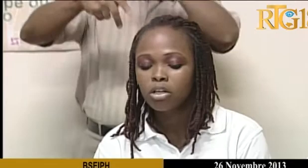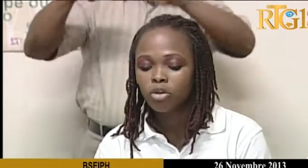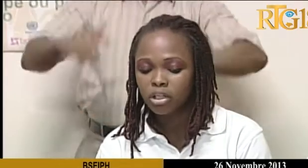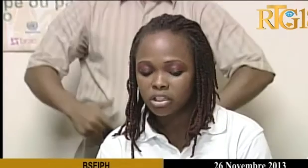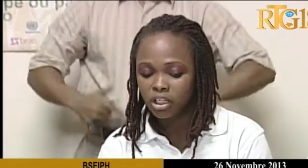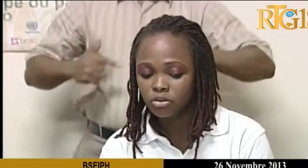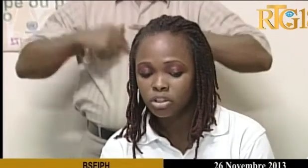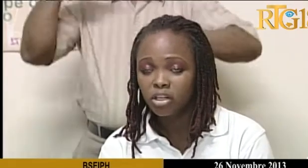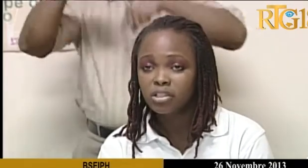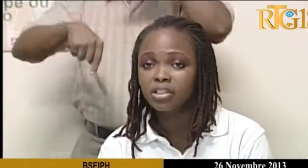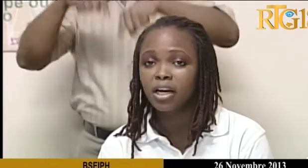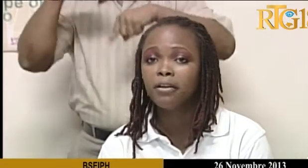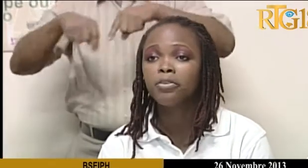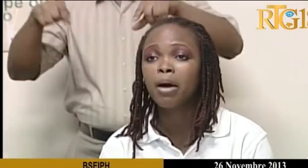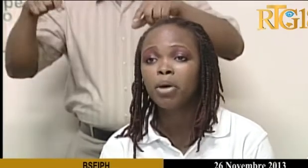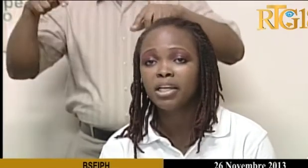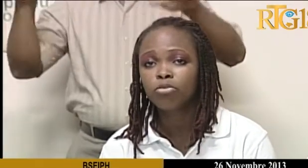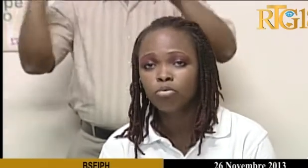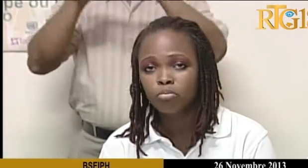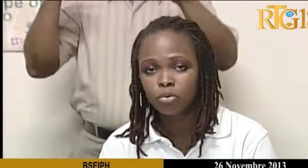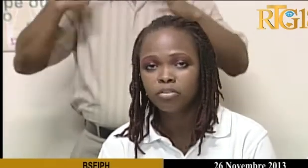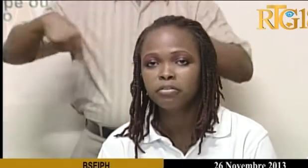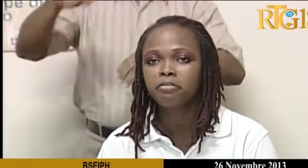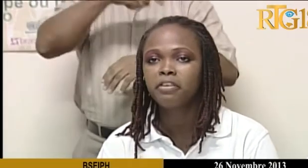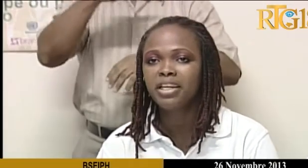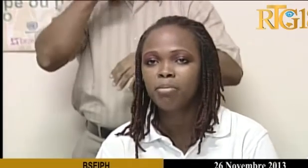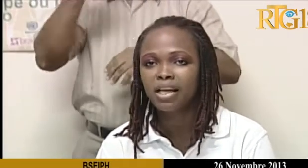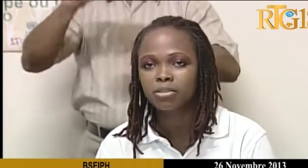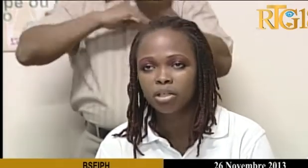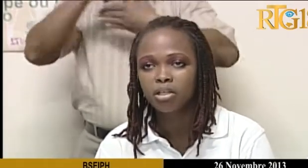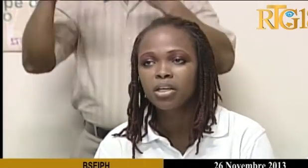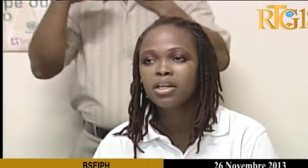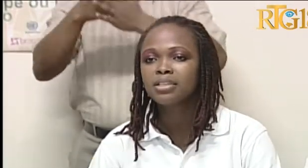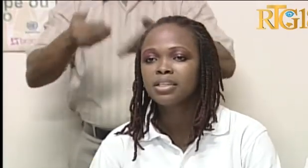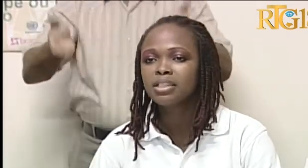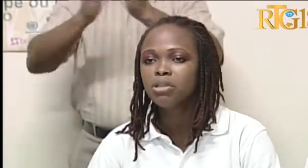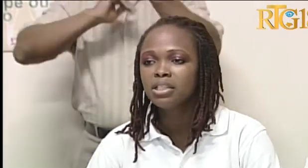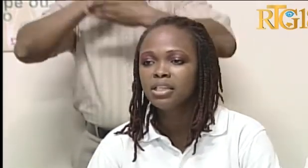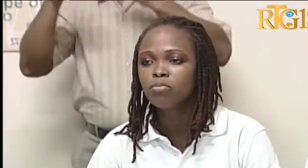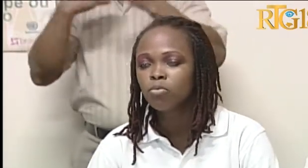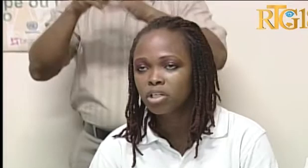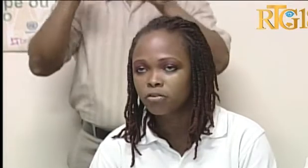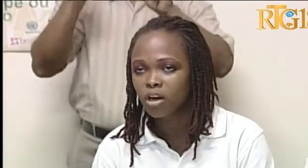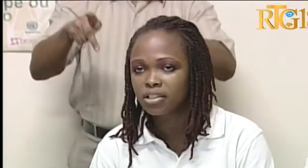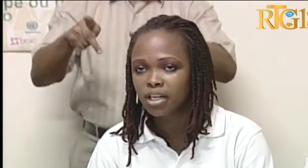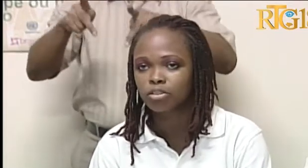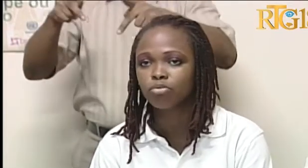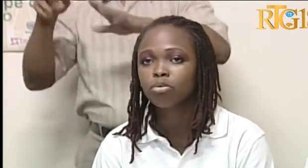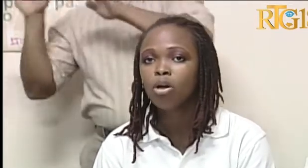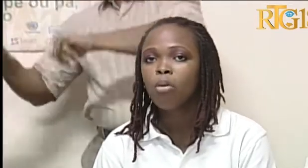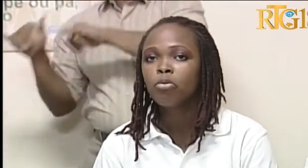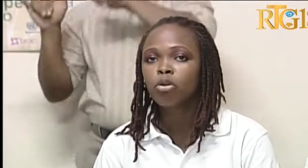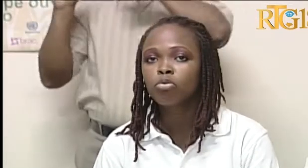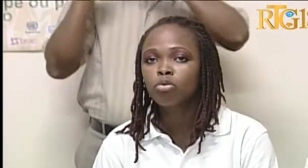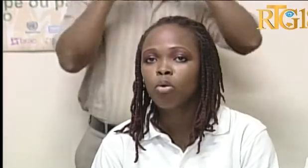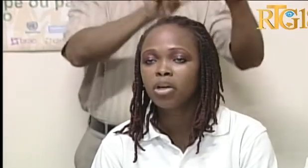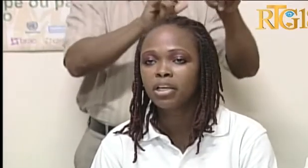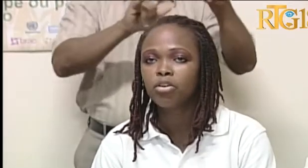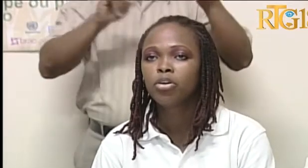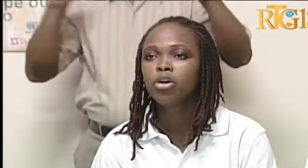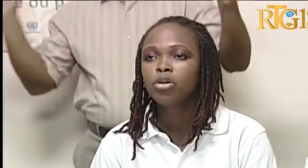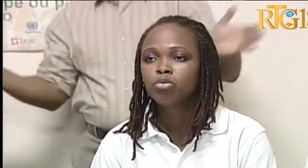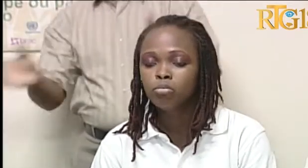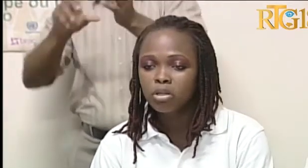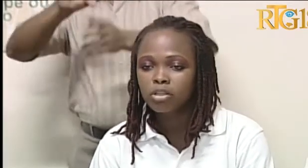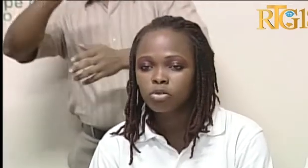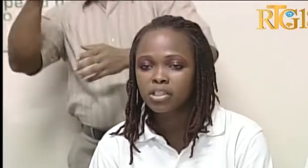quelconque. Donc Jean Odia n'a demandé tout le monde faire déplacement, sensibiliser moun nan voisinage nous pour tout connaître